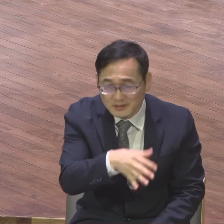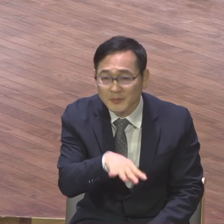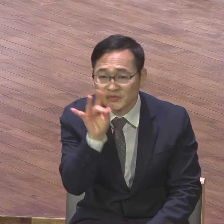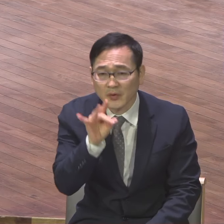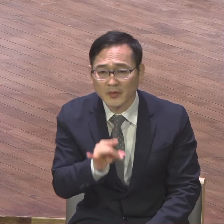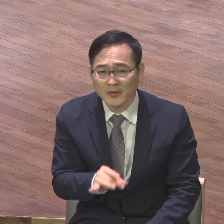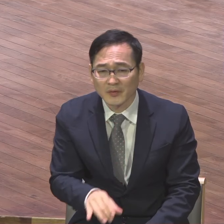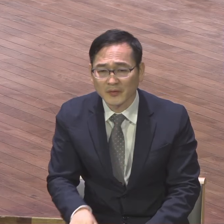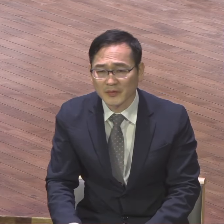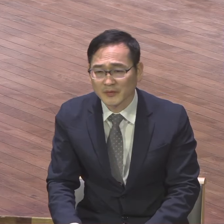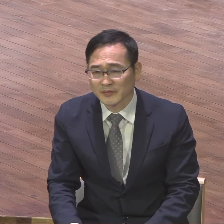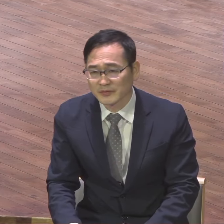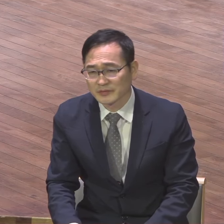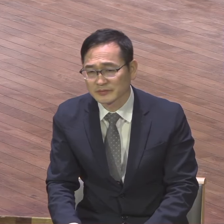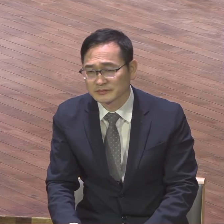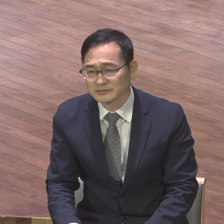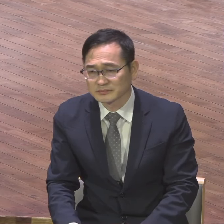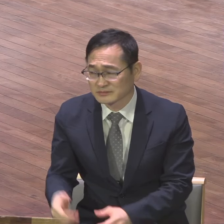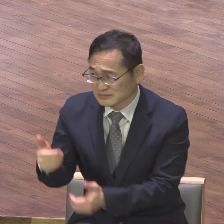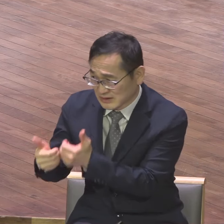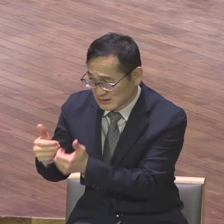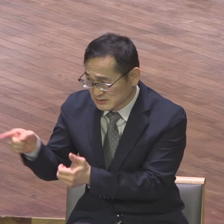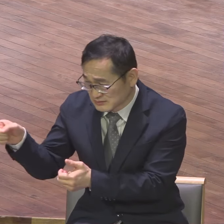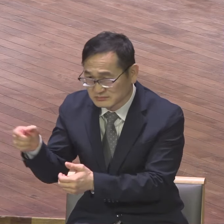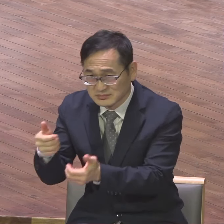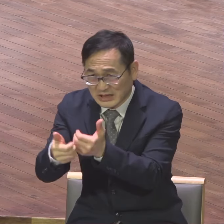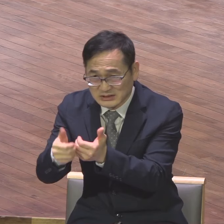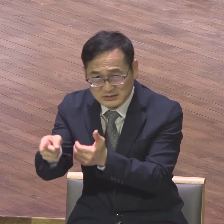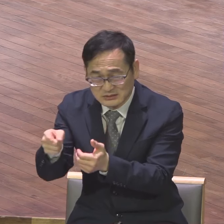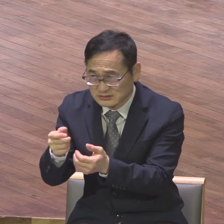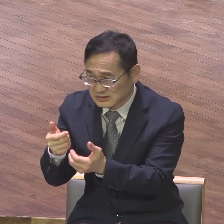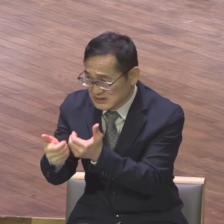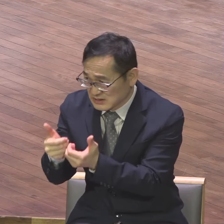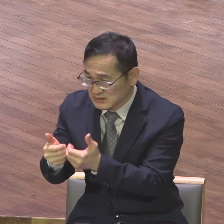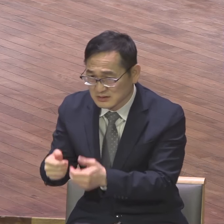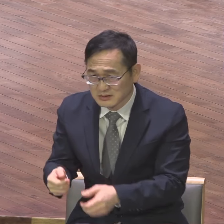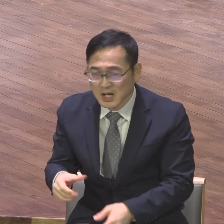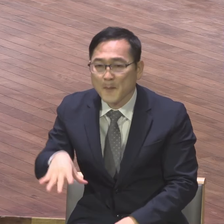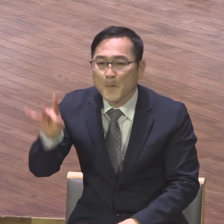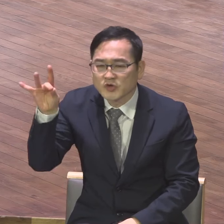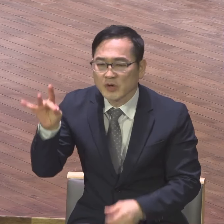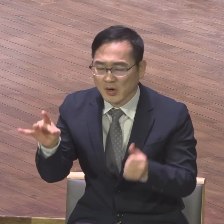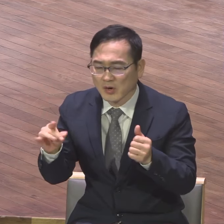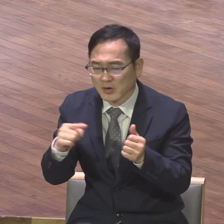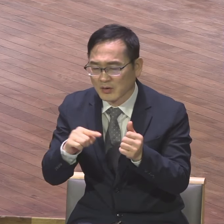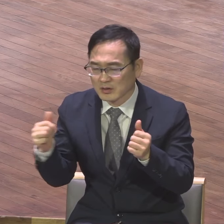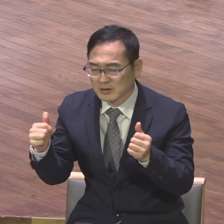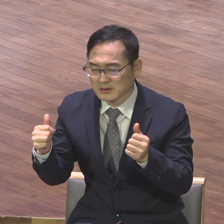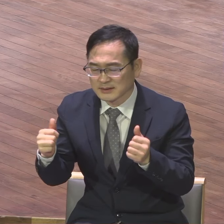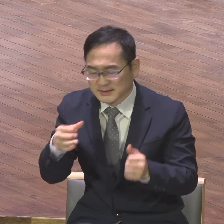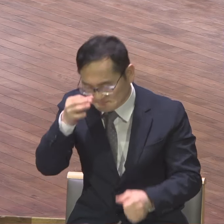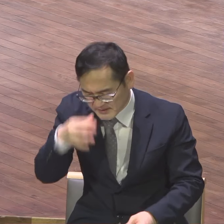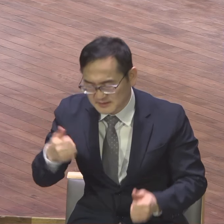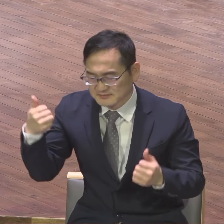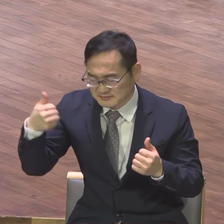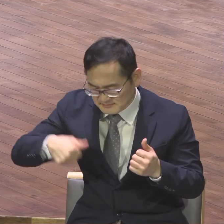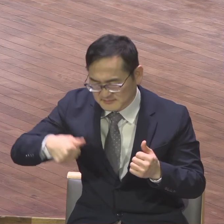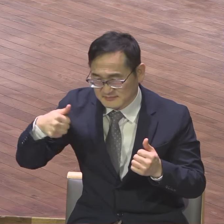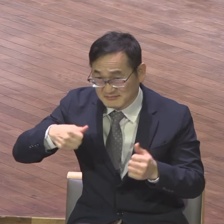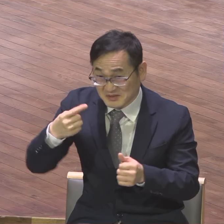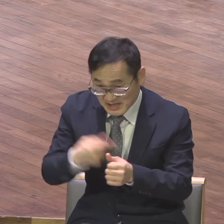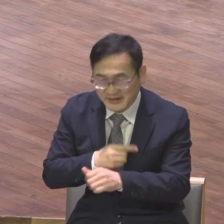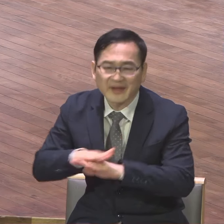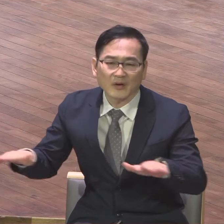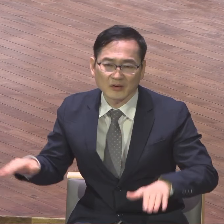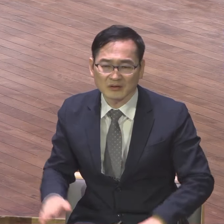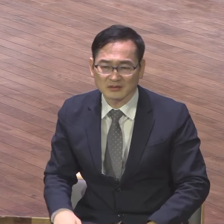내가 먼저 다가. 틀어진 관계는요, 먼저 한 사람이 고개를 숙여야 해결이 됩니다. 먼저